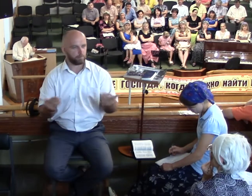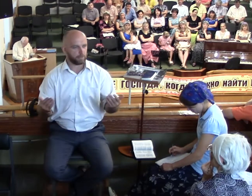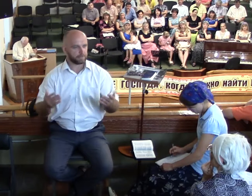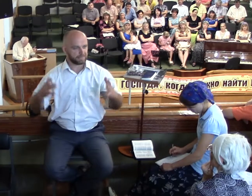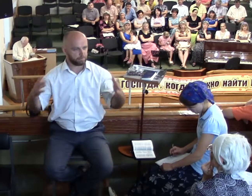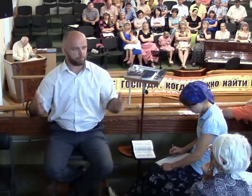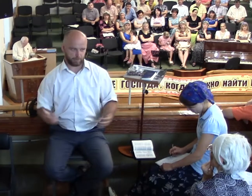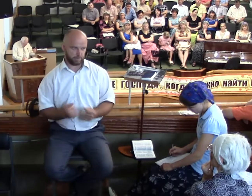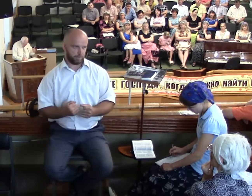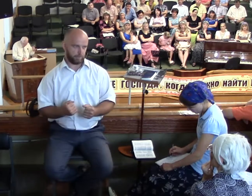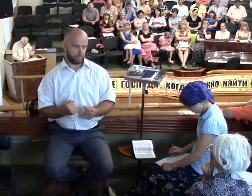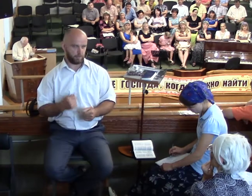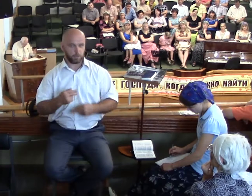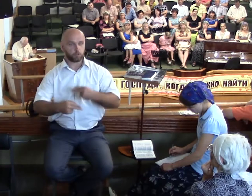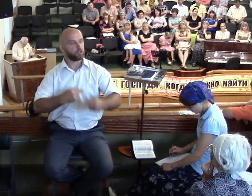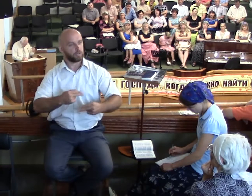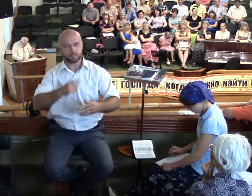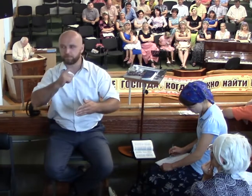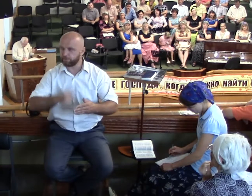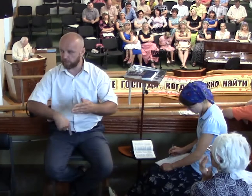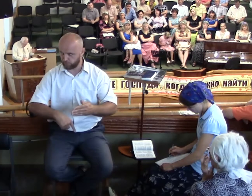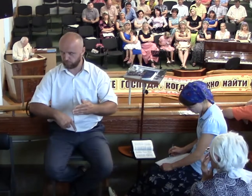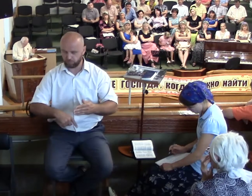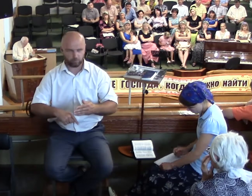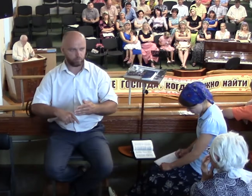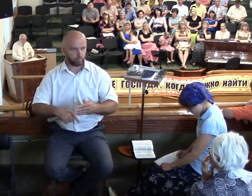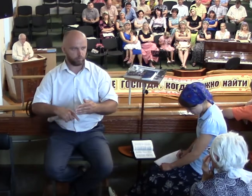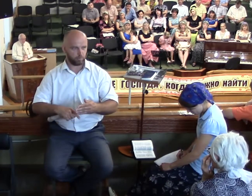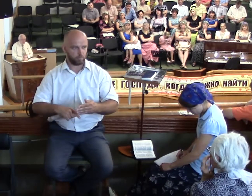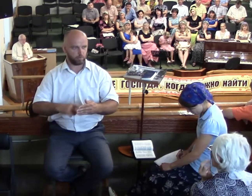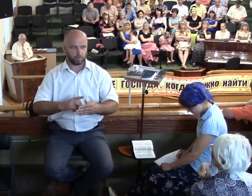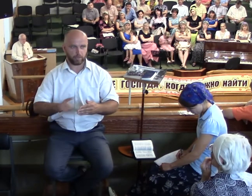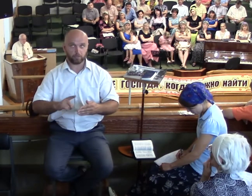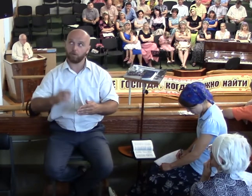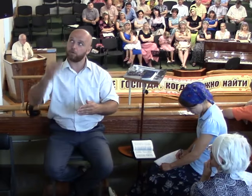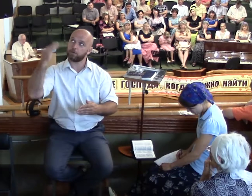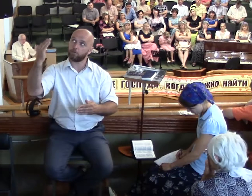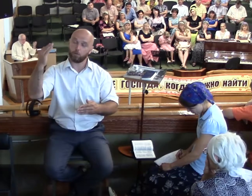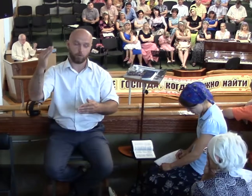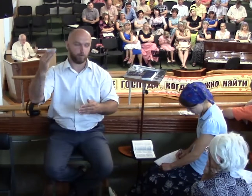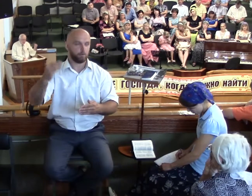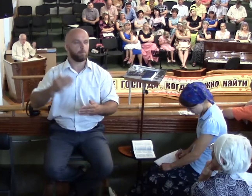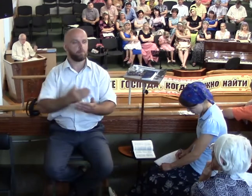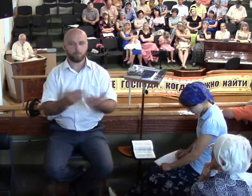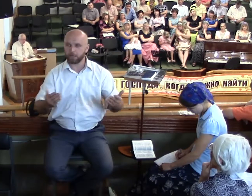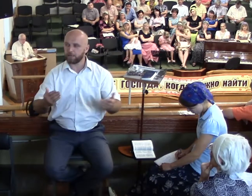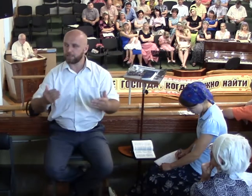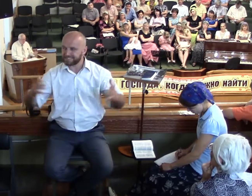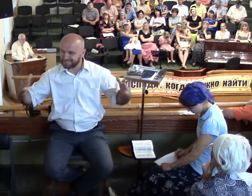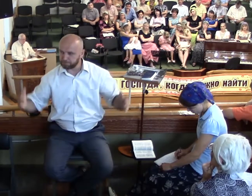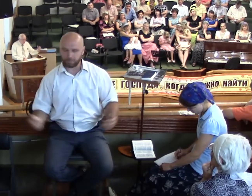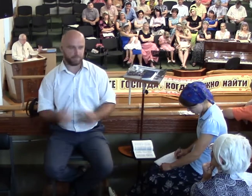вас, Божий дар, не от дел, чтобы никто не хвалился». Мы спасены